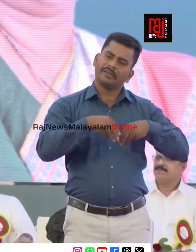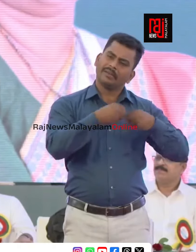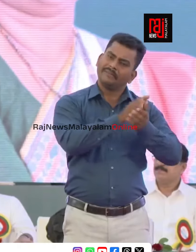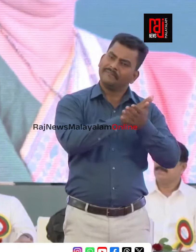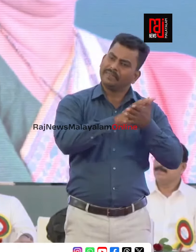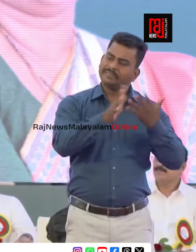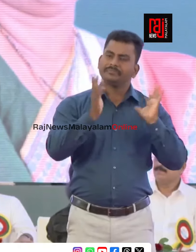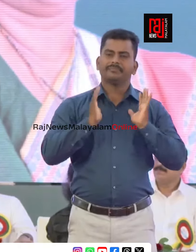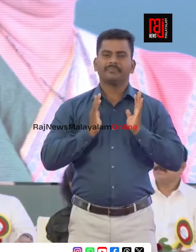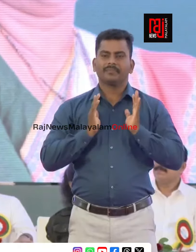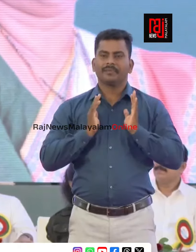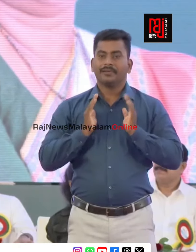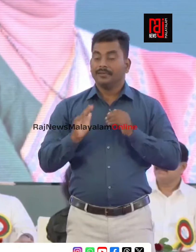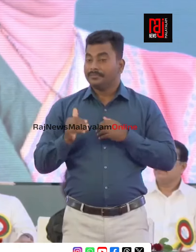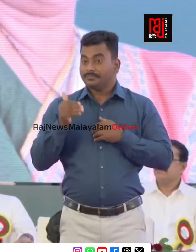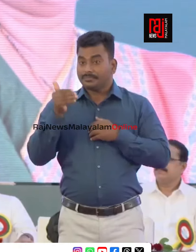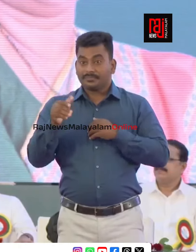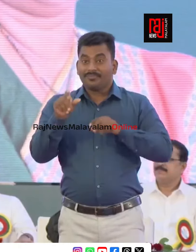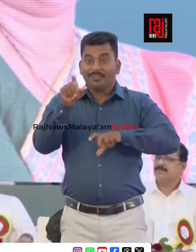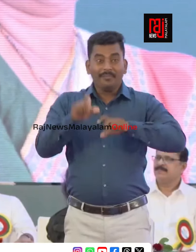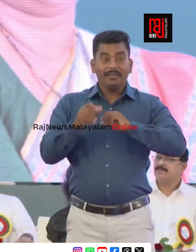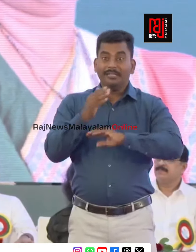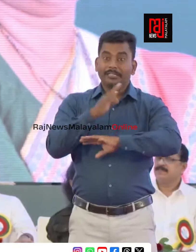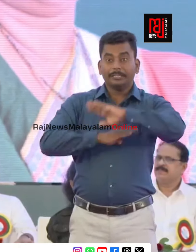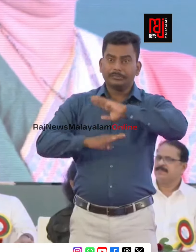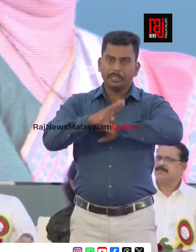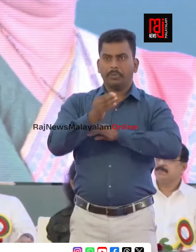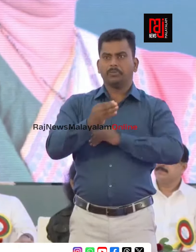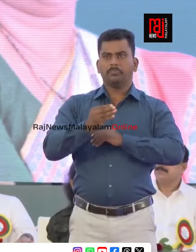കലാകായിക രംഗങ്ങളിൽ മികവ് പുലർത്തുന്ന